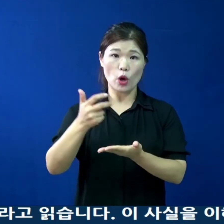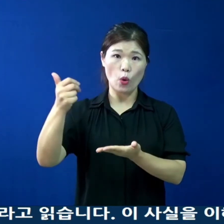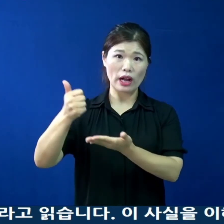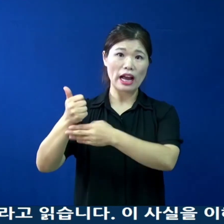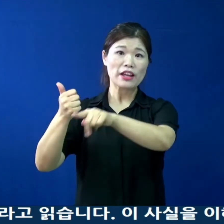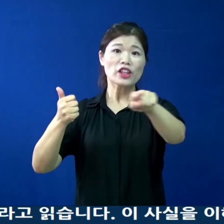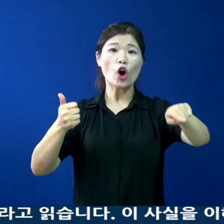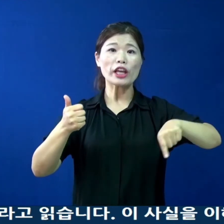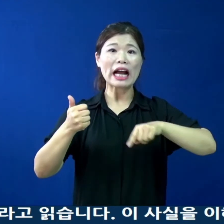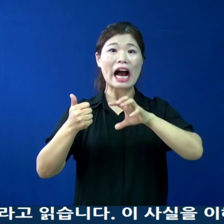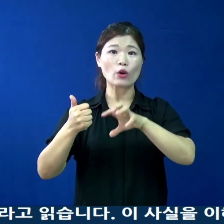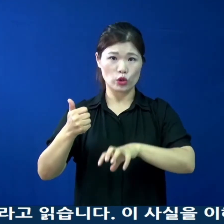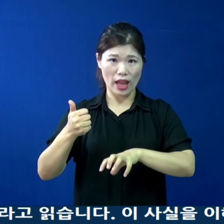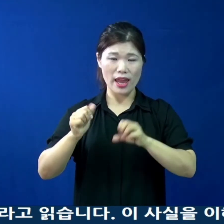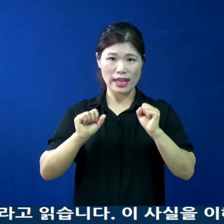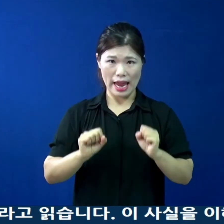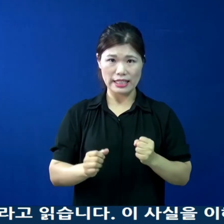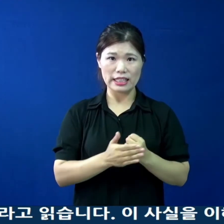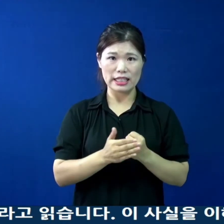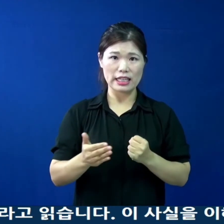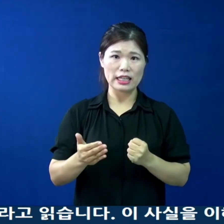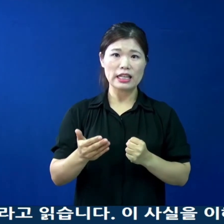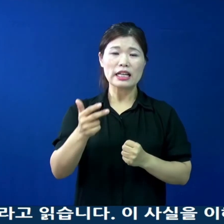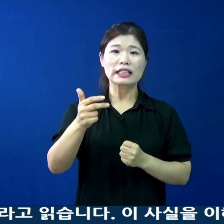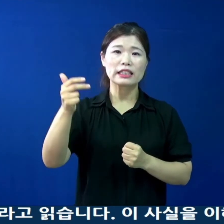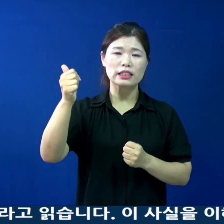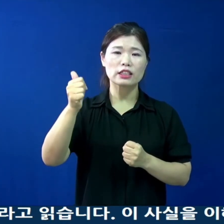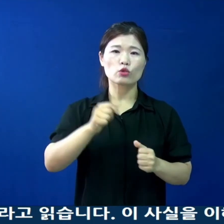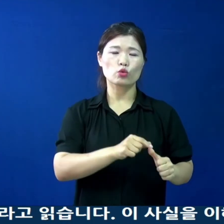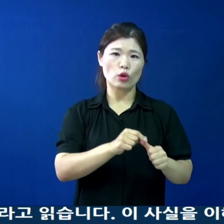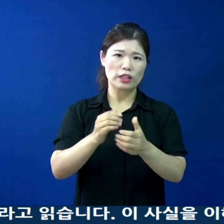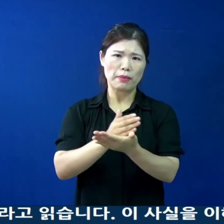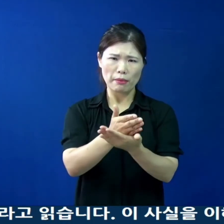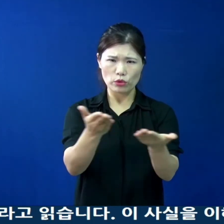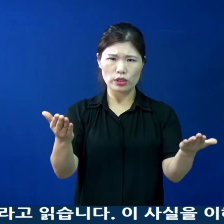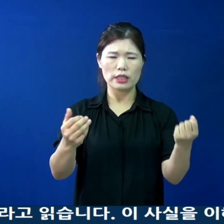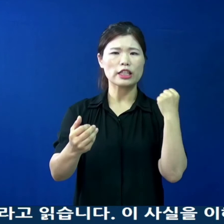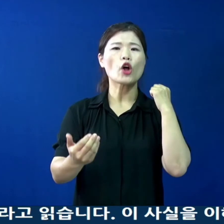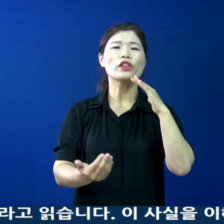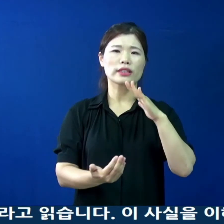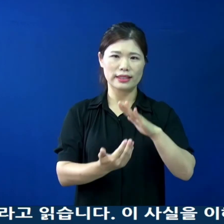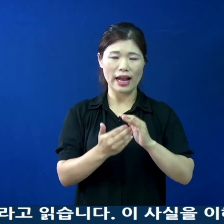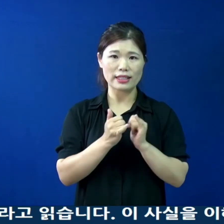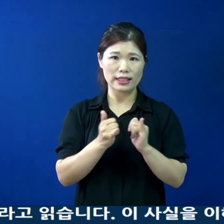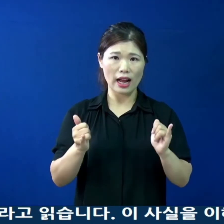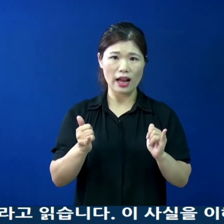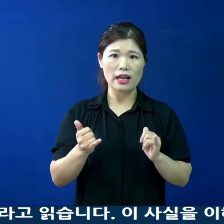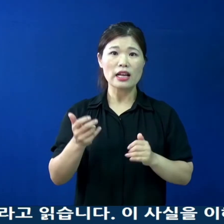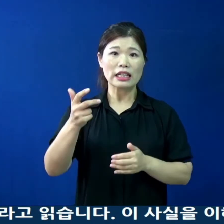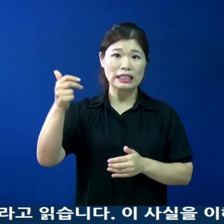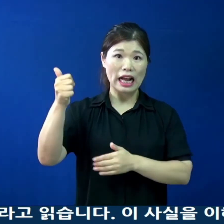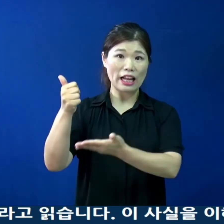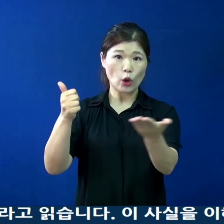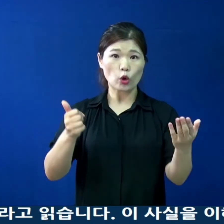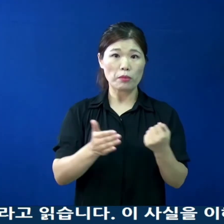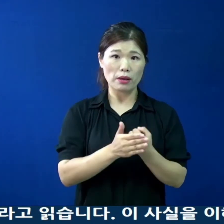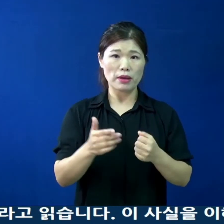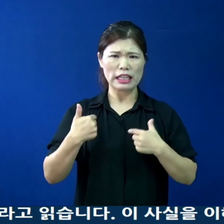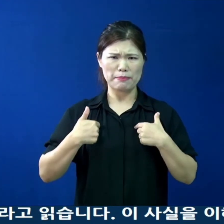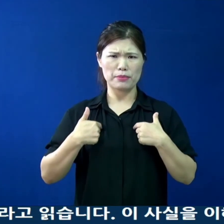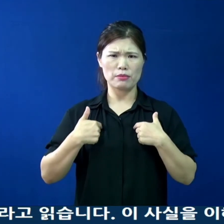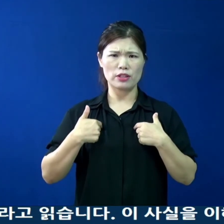가운데 계시니 그는 구원을 베푸실 전능자이시라. 그가 너로 말미암아 기쁨을